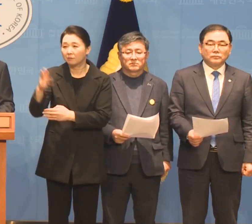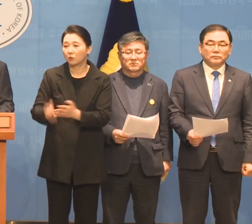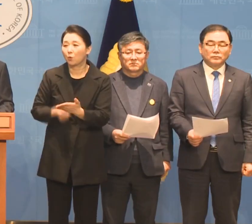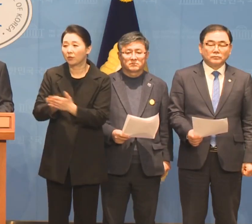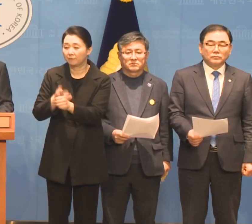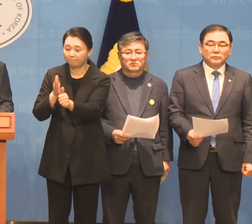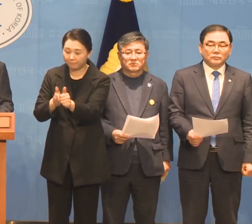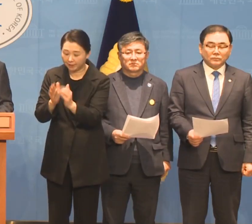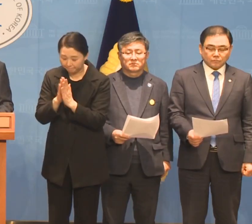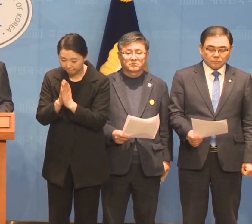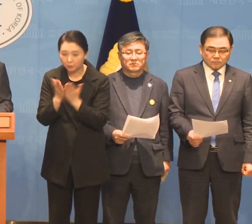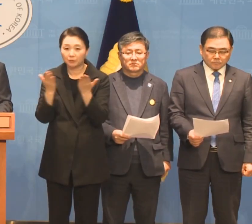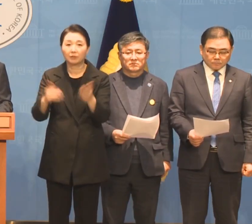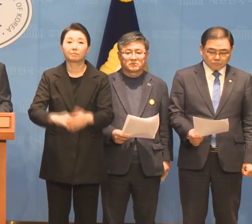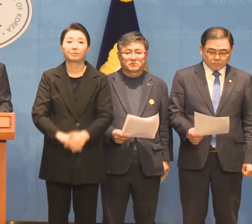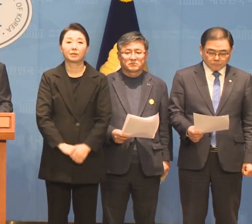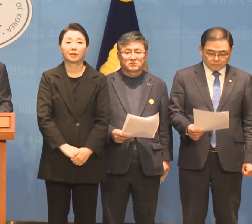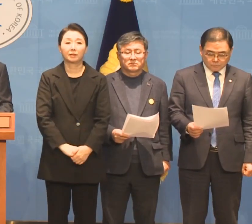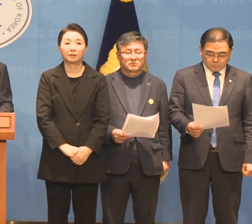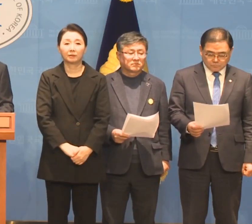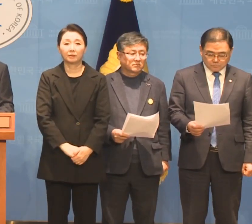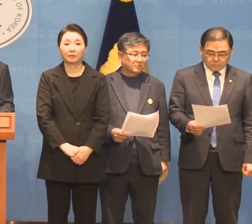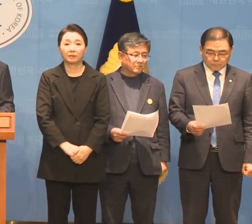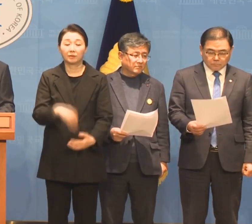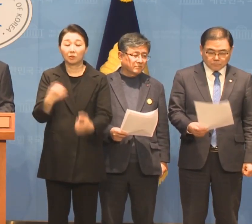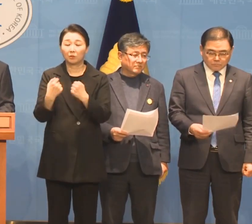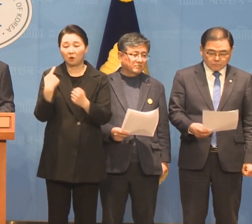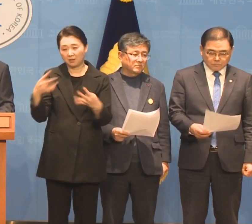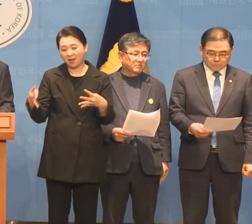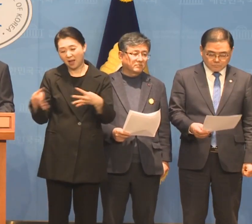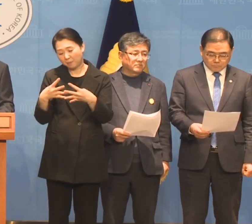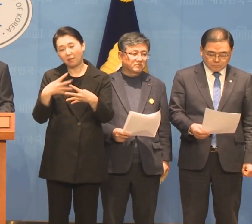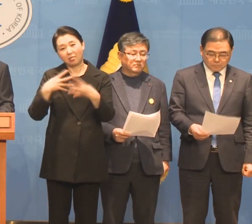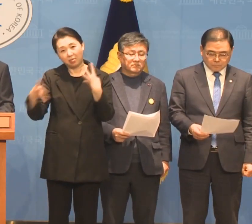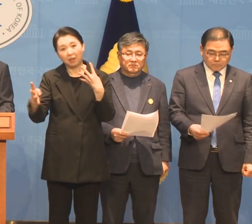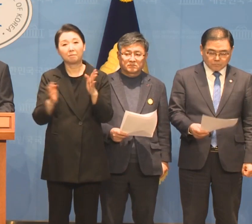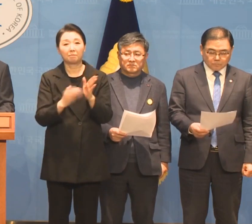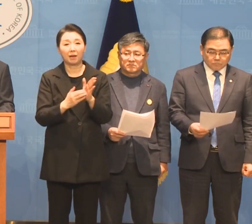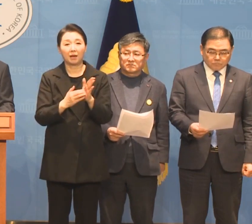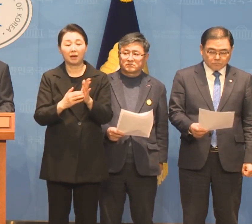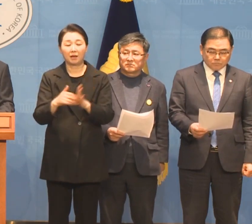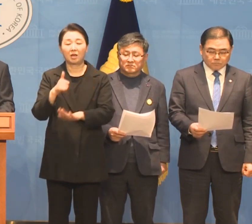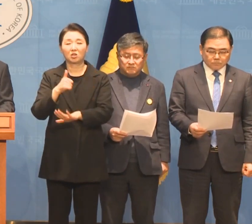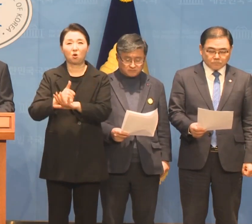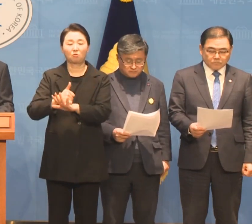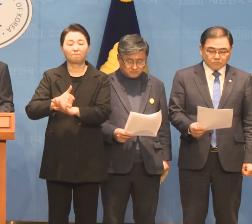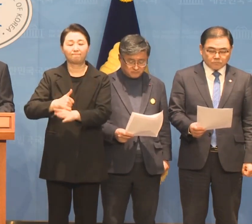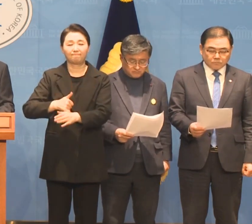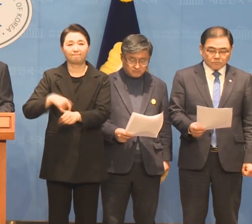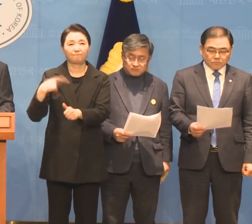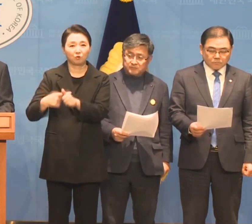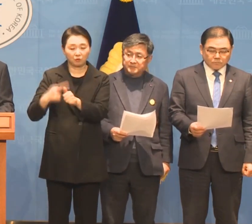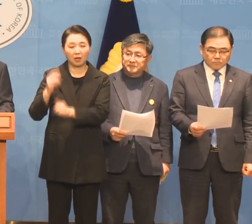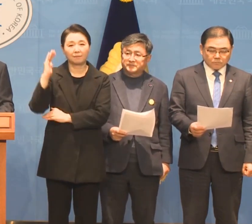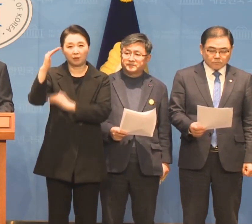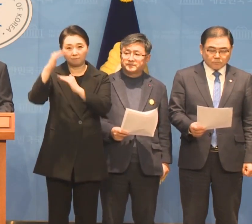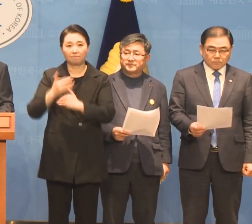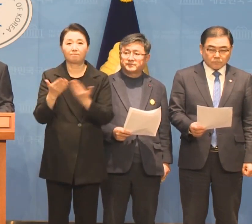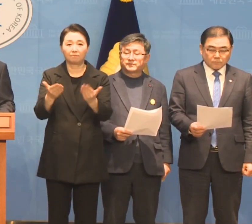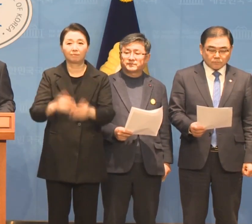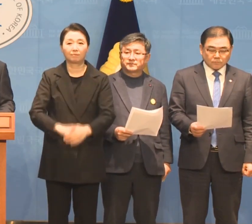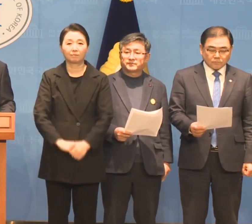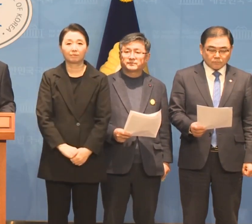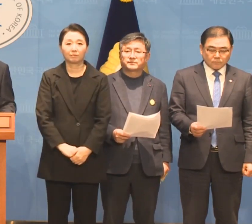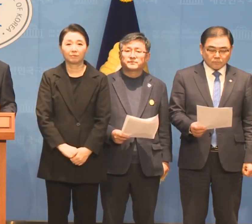내기를 기도했습니다. 그럼에도 불구하고 어제 합의 처리가 안 됐고요. 그것을 규탄하는 내용으로 저희가 오늘 기자회견을 준비했습니다.